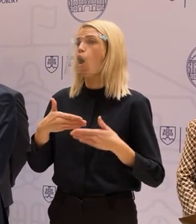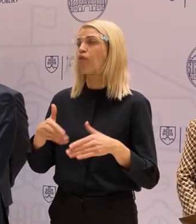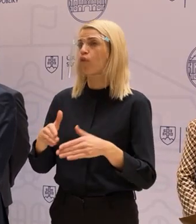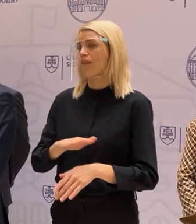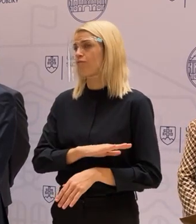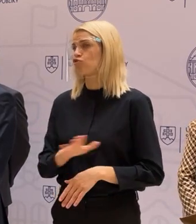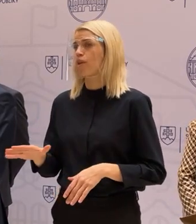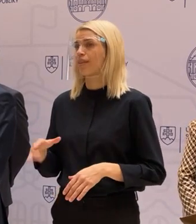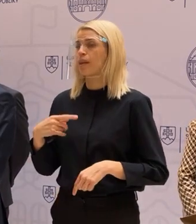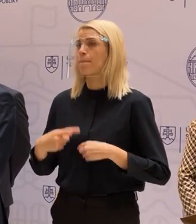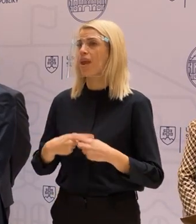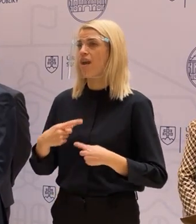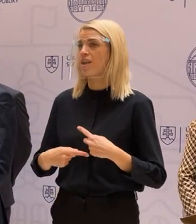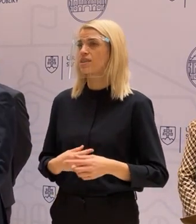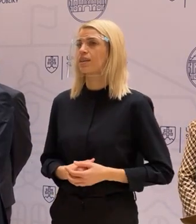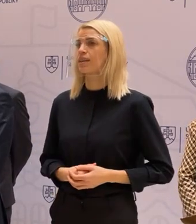teda